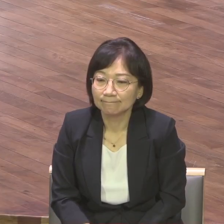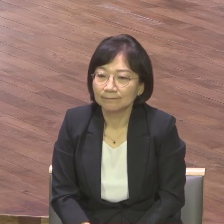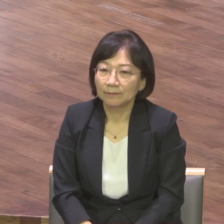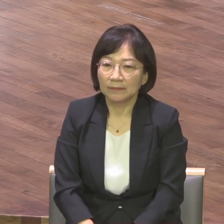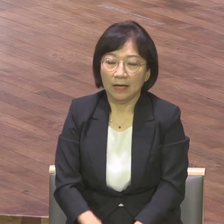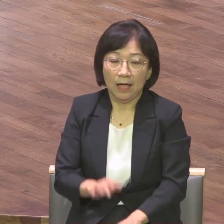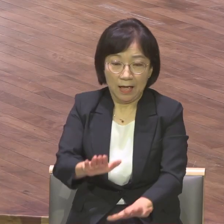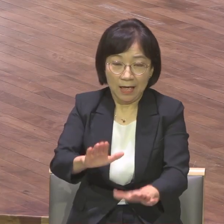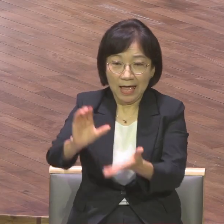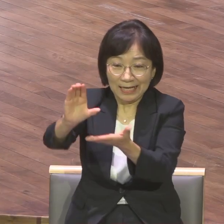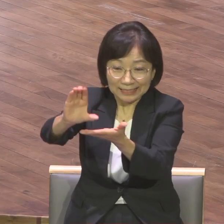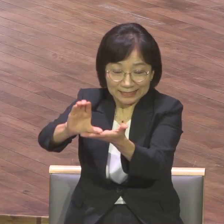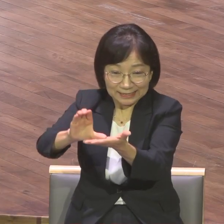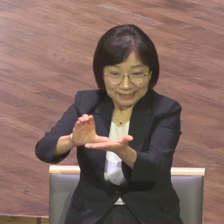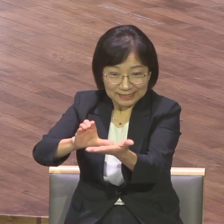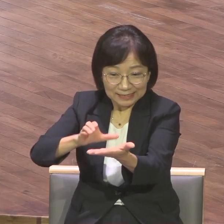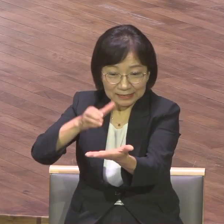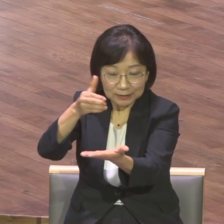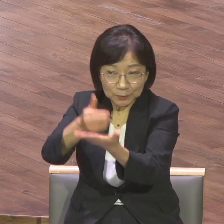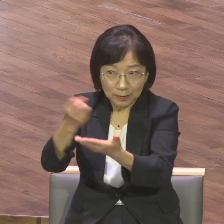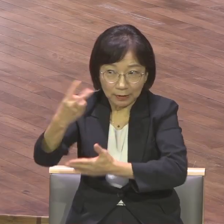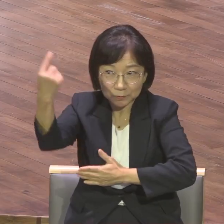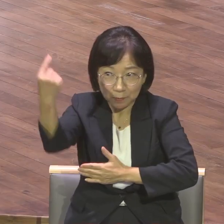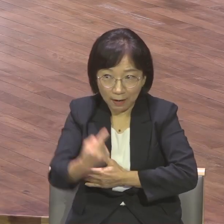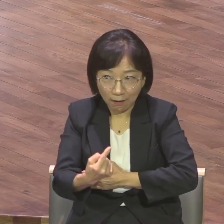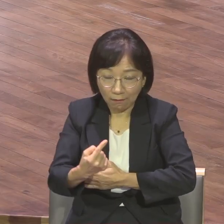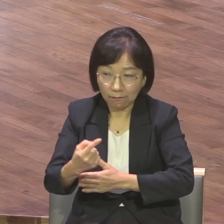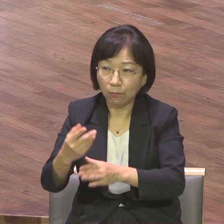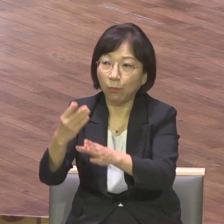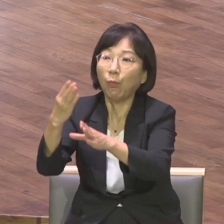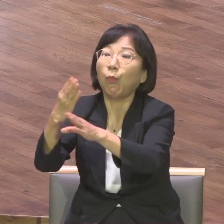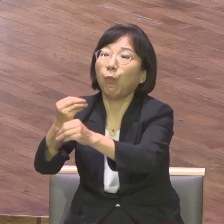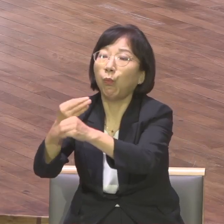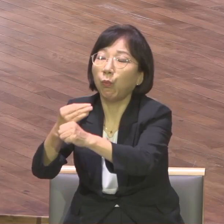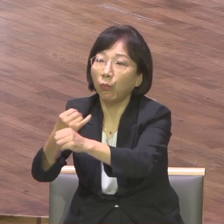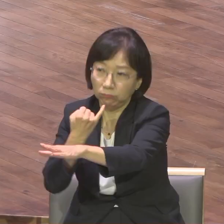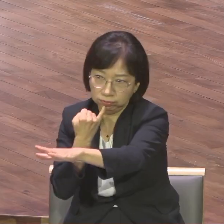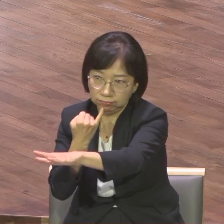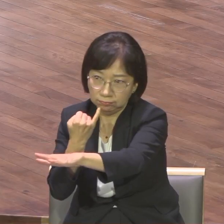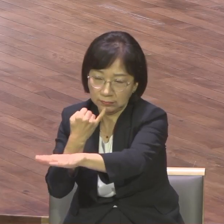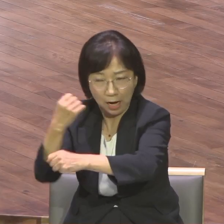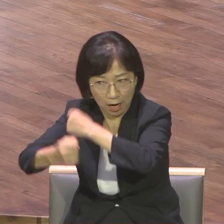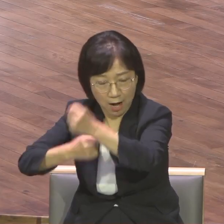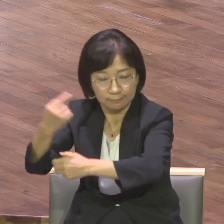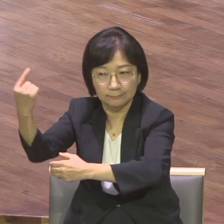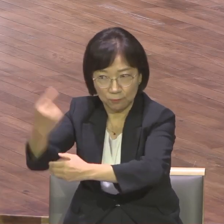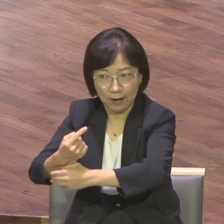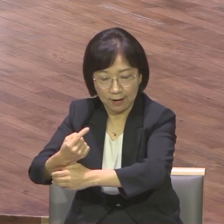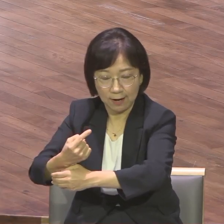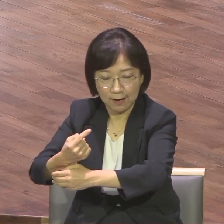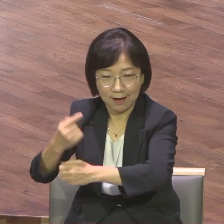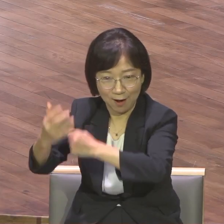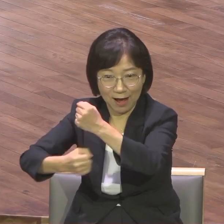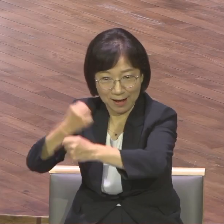날이나 가능하고 어느 날이나 가능하고 어떤 날도 배제되어 있지 않다